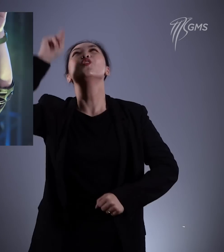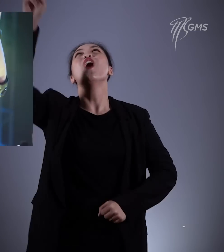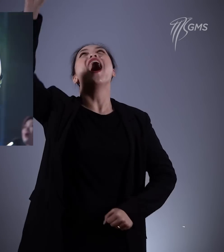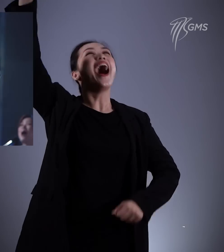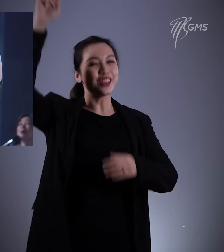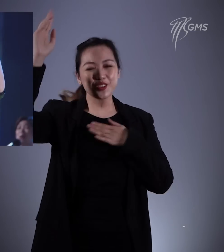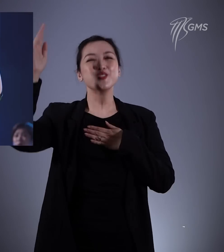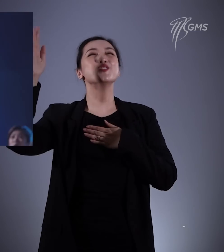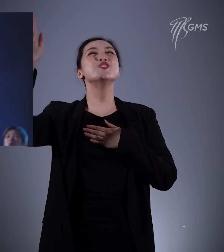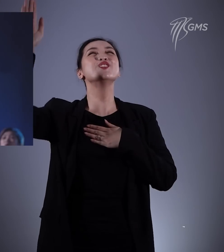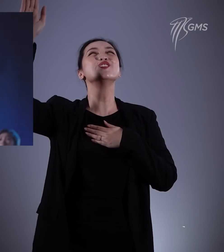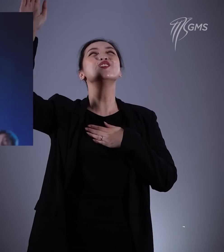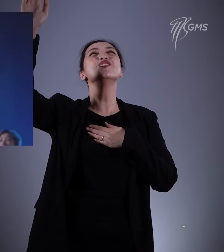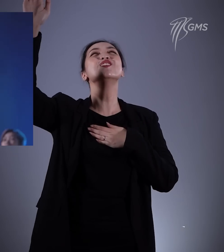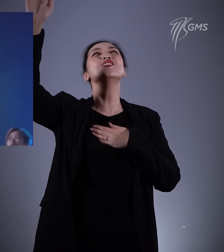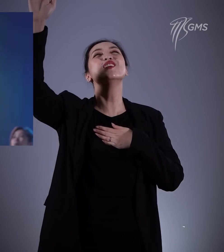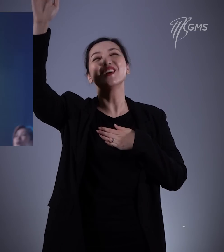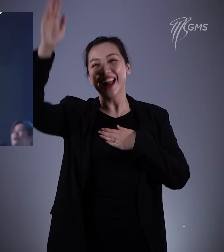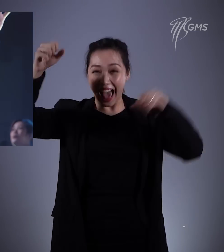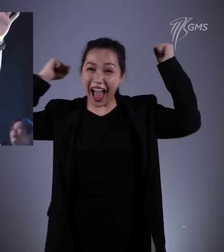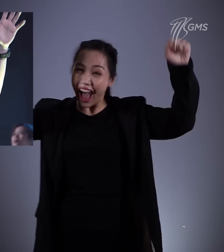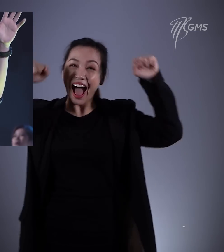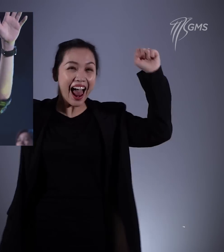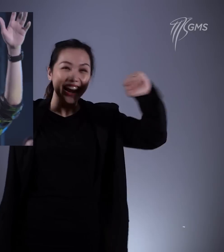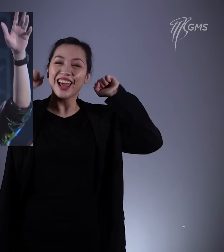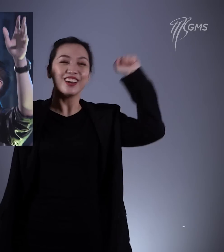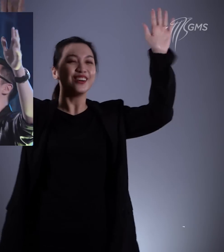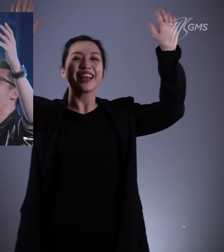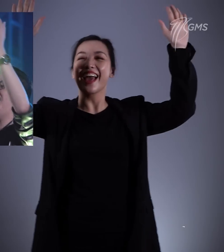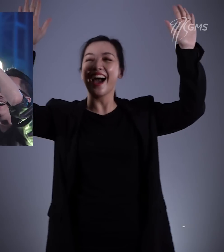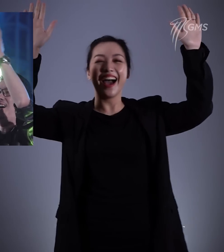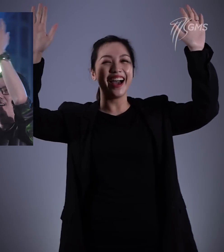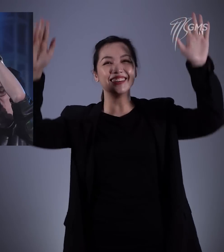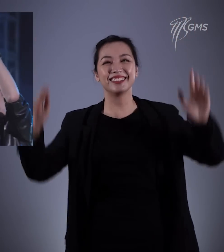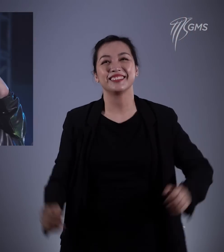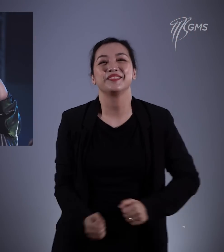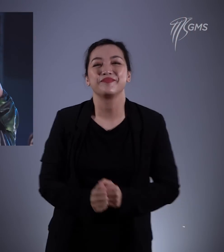Yesus Tuhanku. Haleluya.